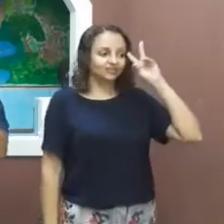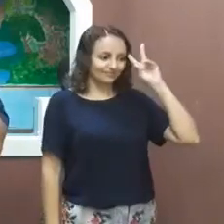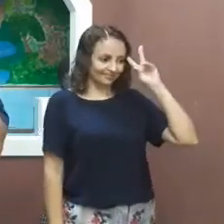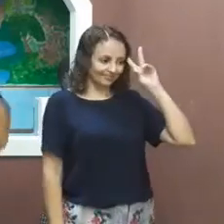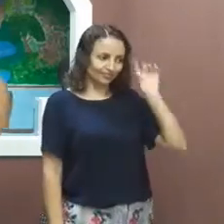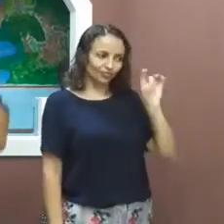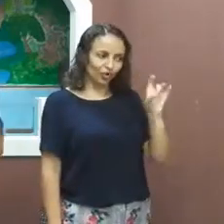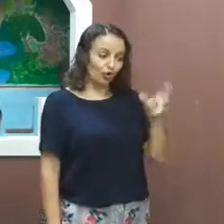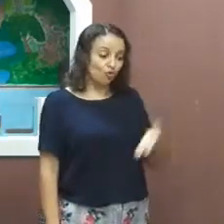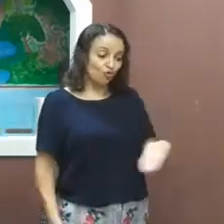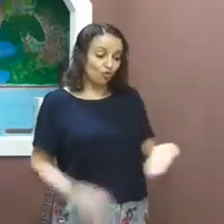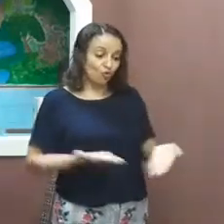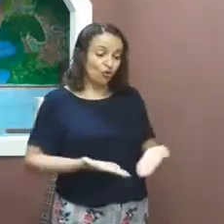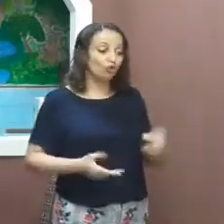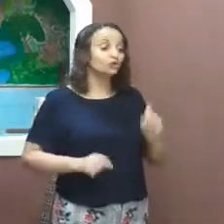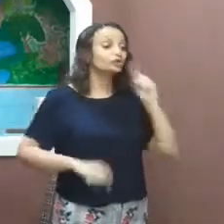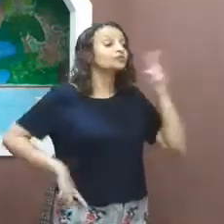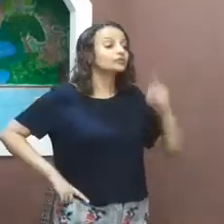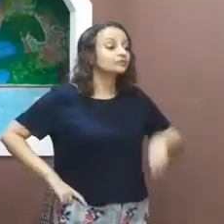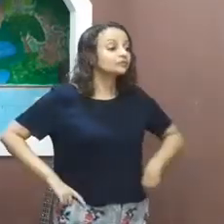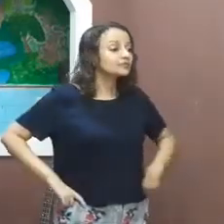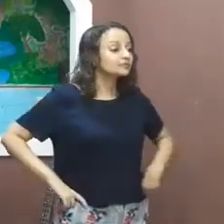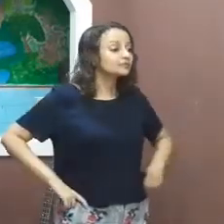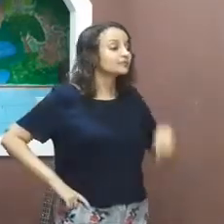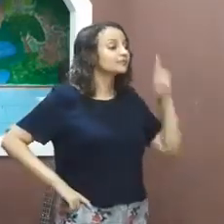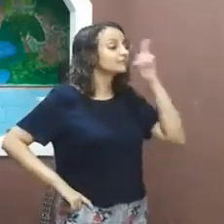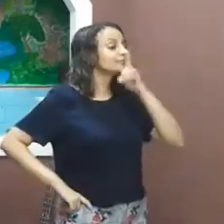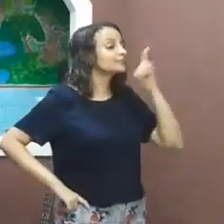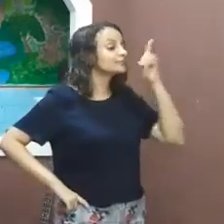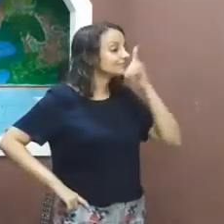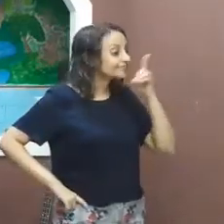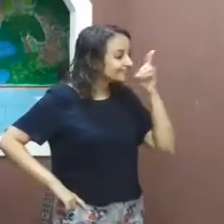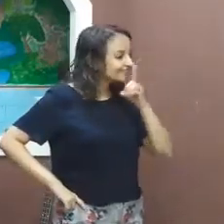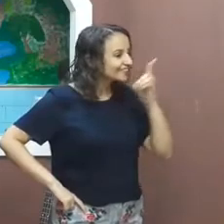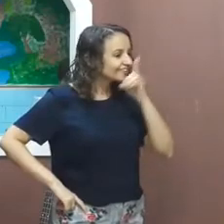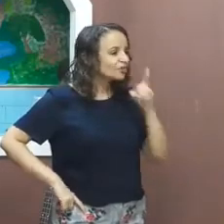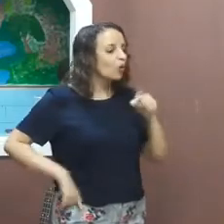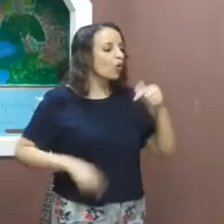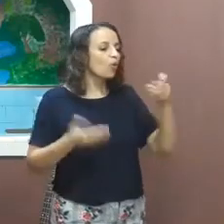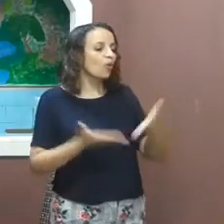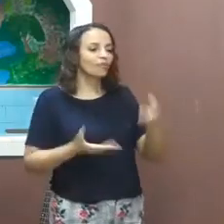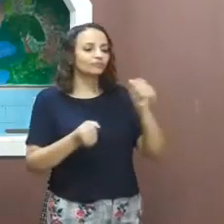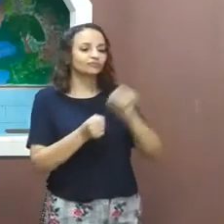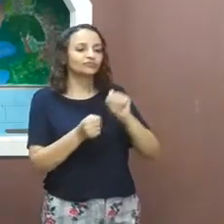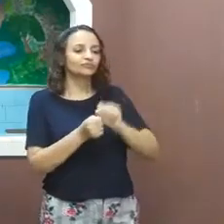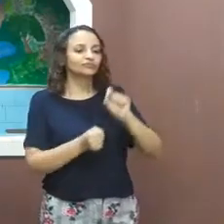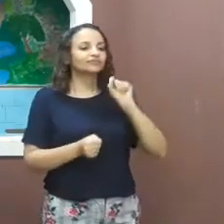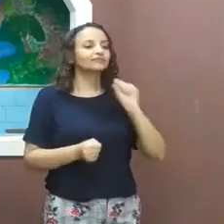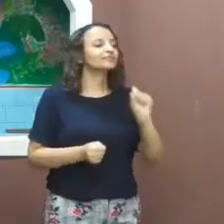Segunda-feira. Que dia que é hoje? O que nós temos que fazer hoje?